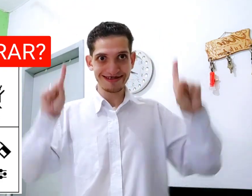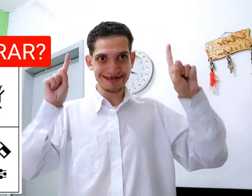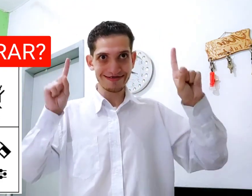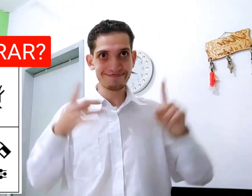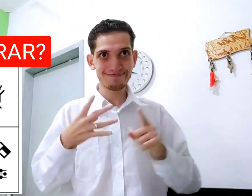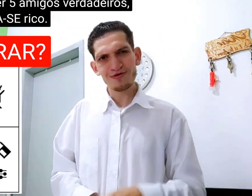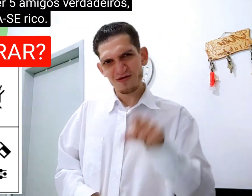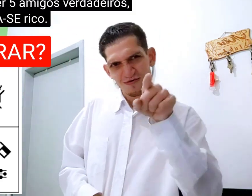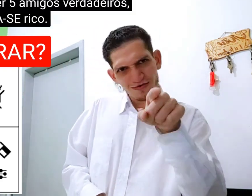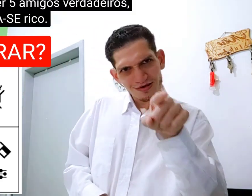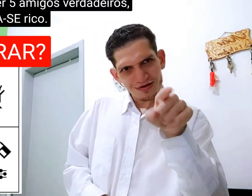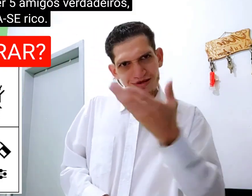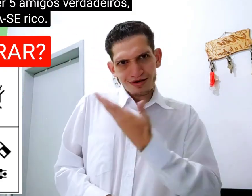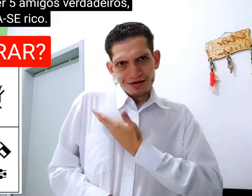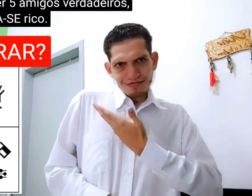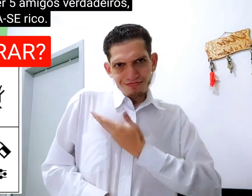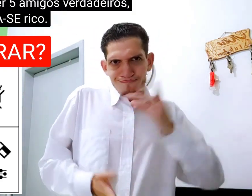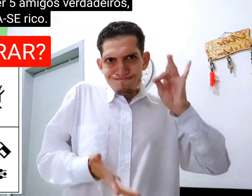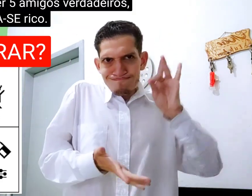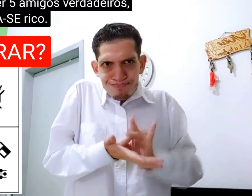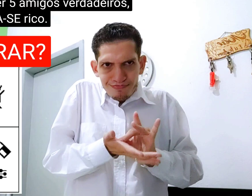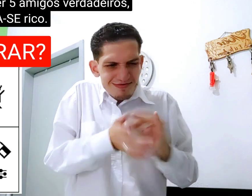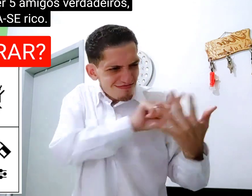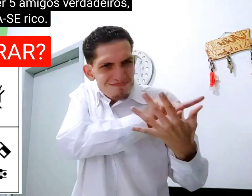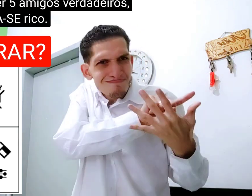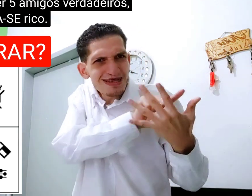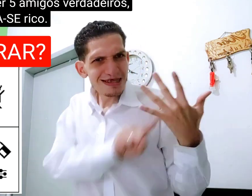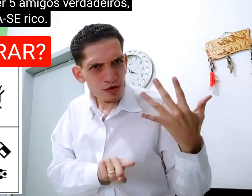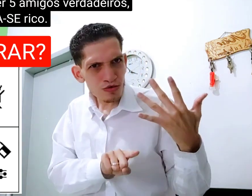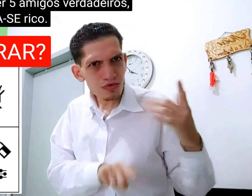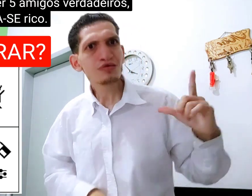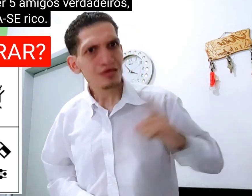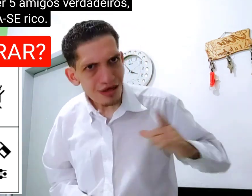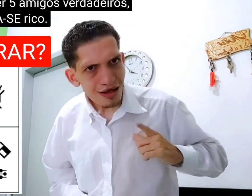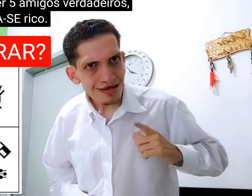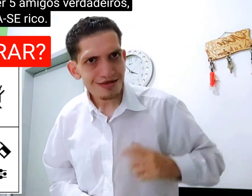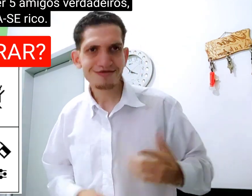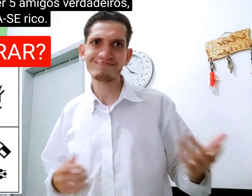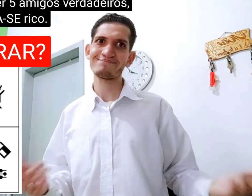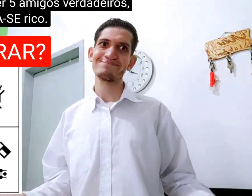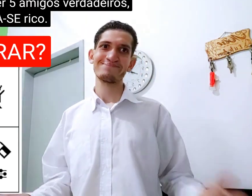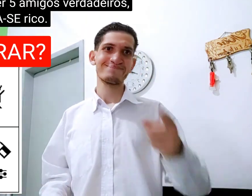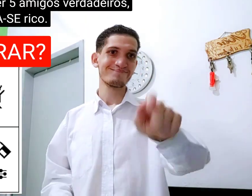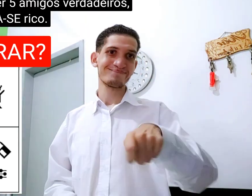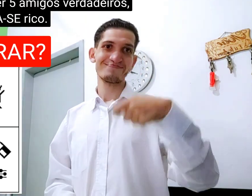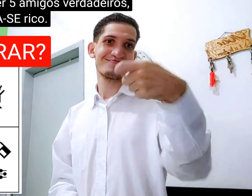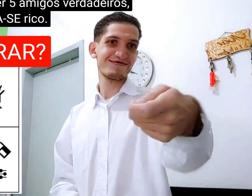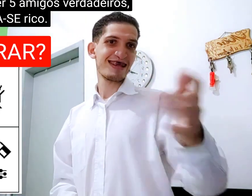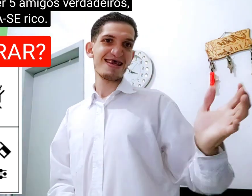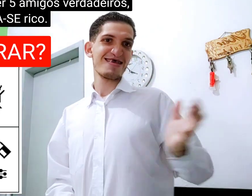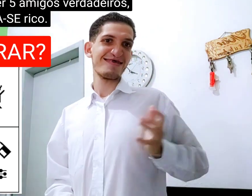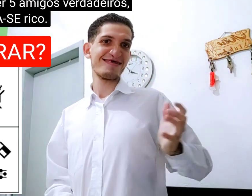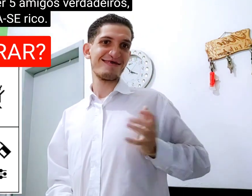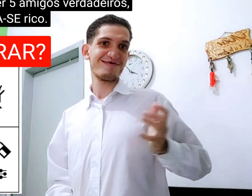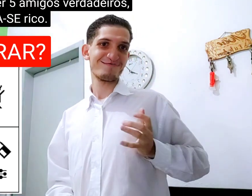frase. Essa acima. Você é amigo real 5? Ter. Então, você é